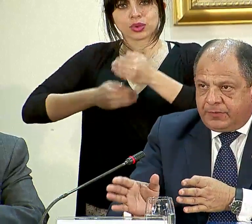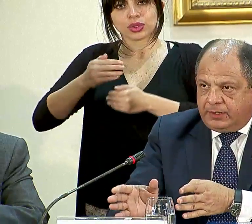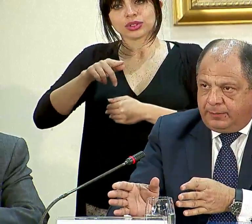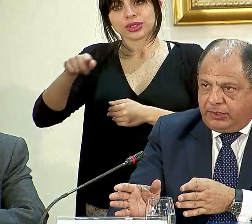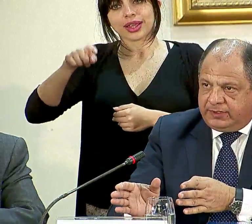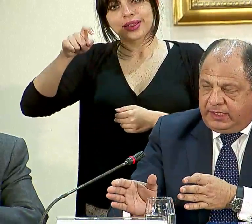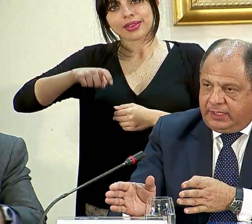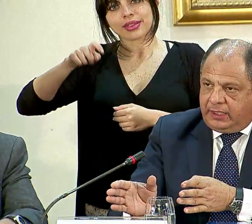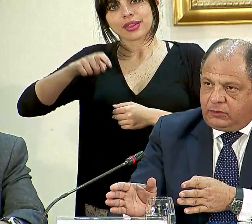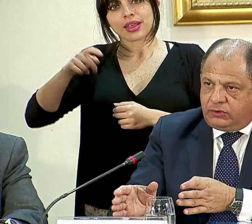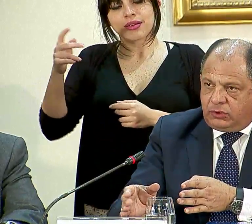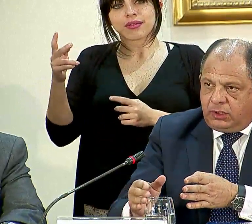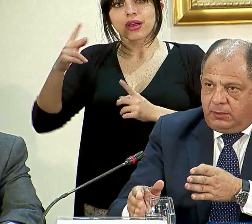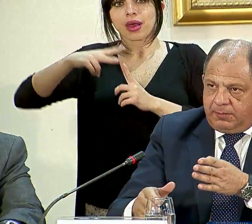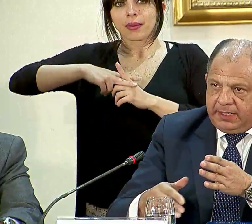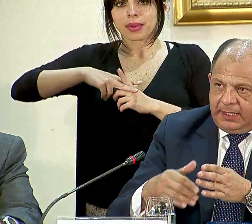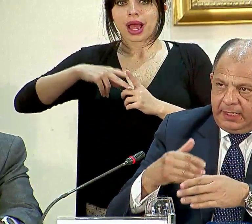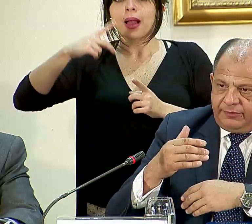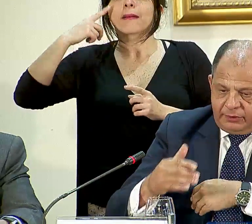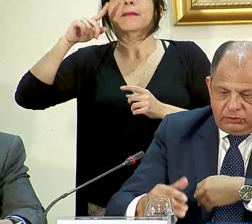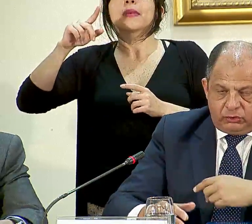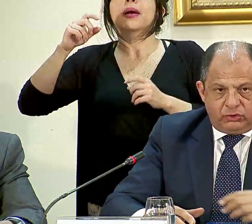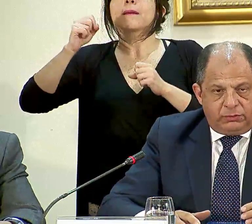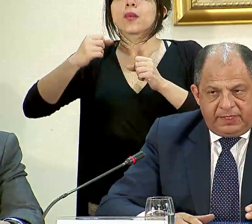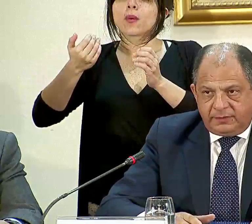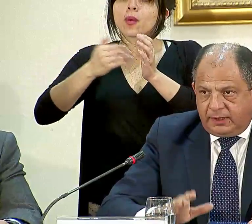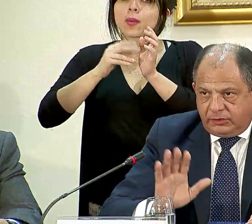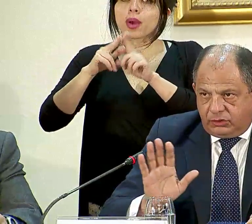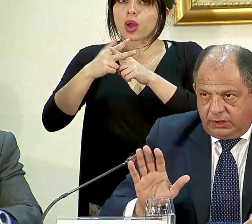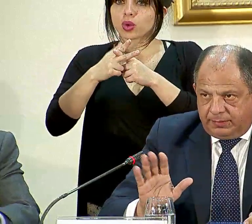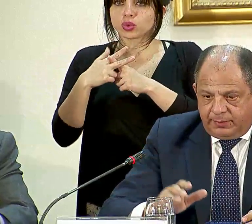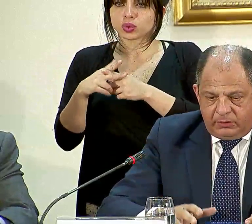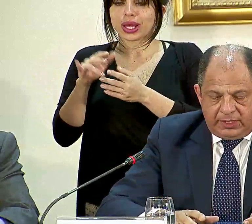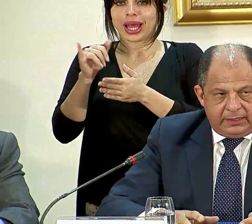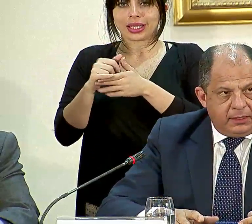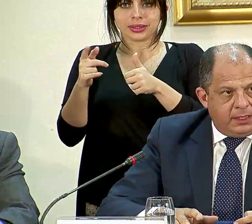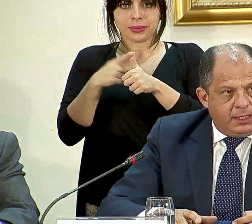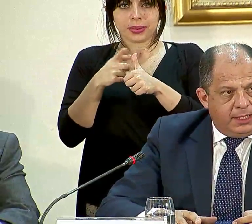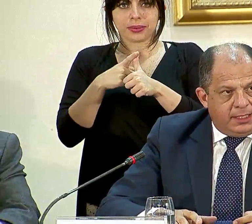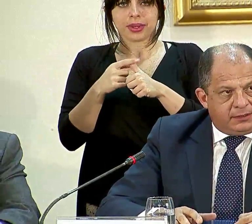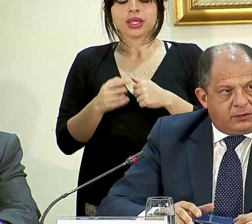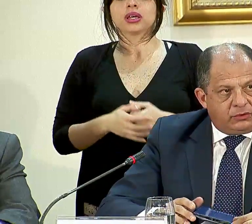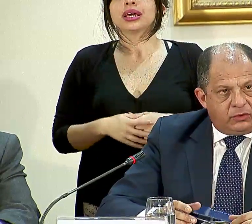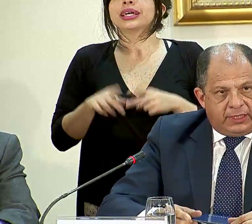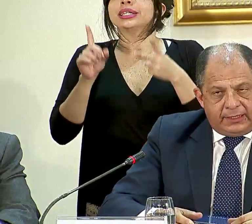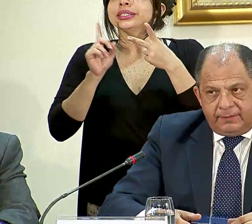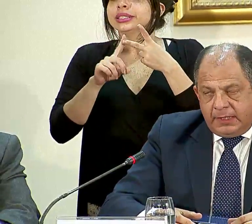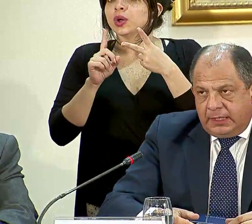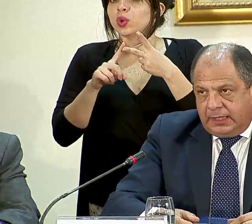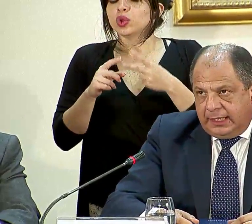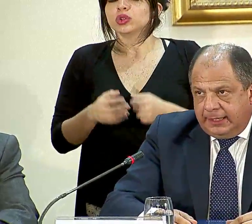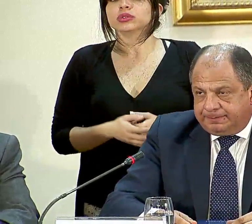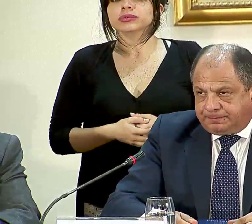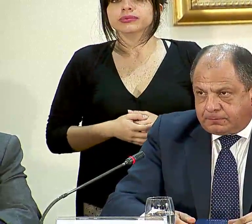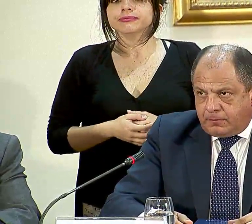deberán de ponerse en ejecución para la reconstrucción misma. Eso en primer lugar. Y en segundo lugar,